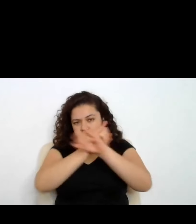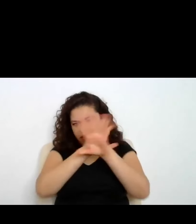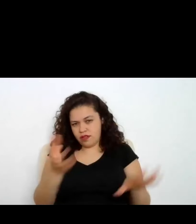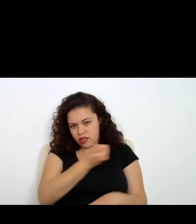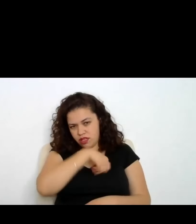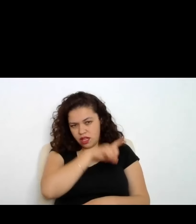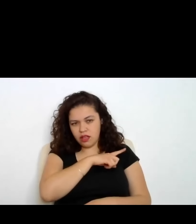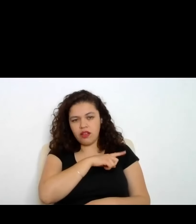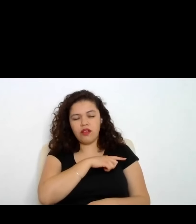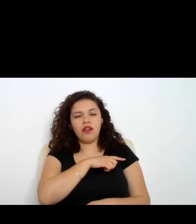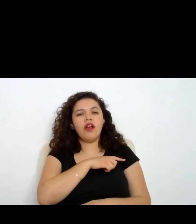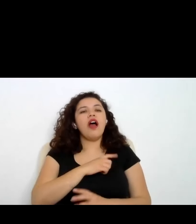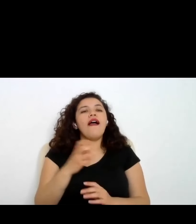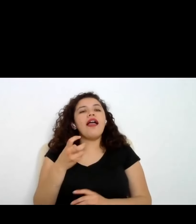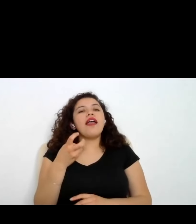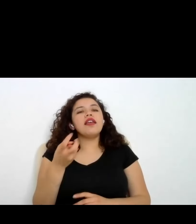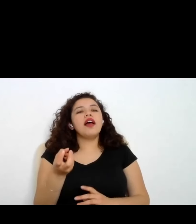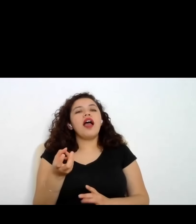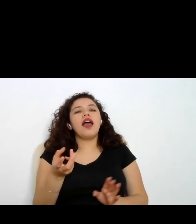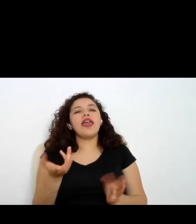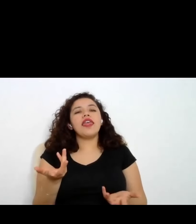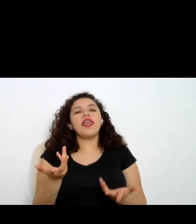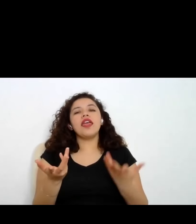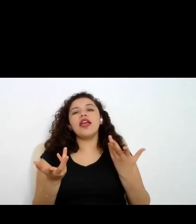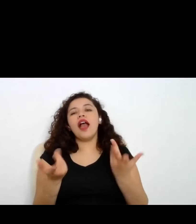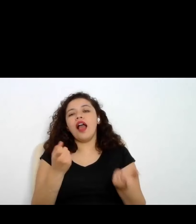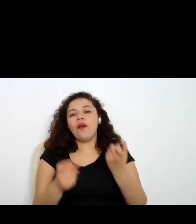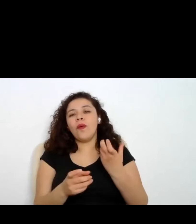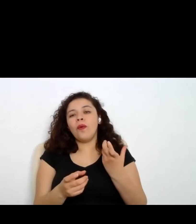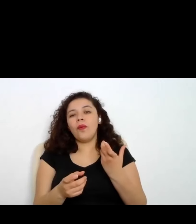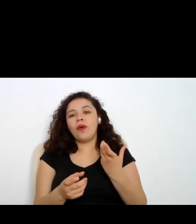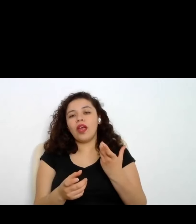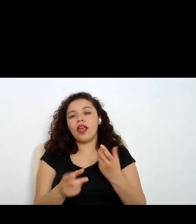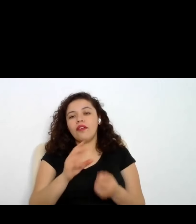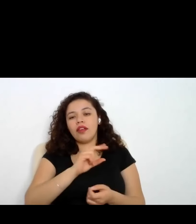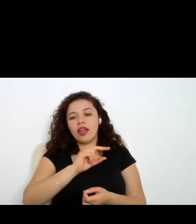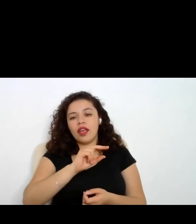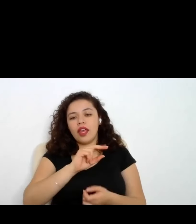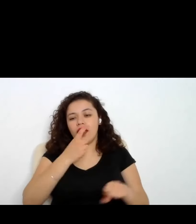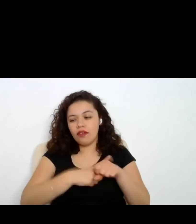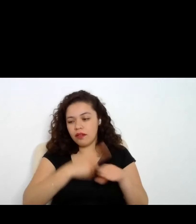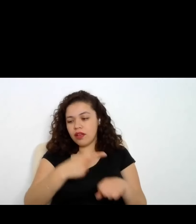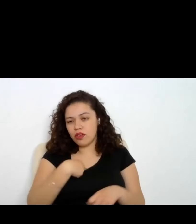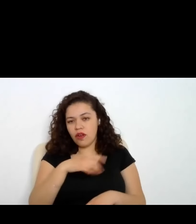son datos como de si padezco alguna enfermedad, si tengo